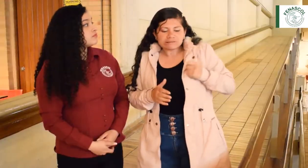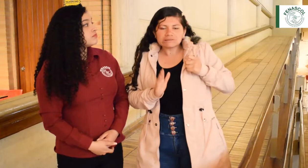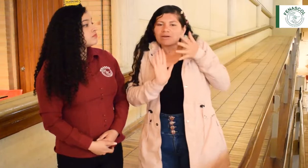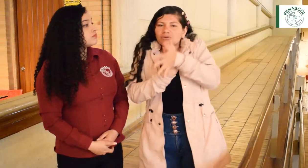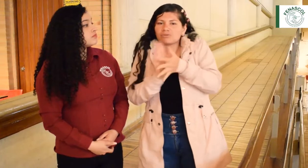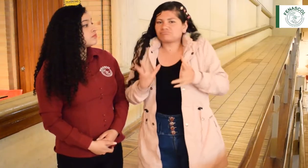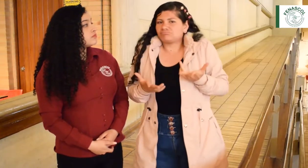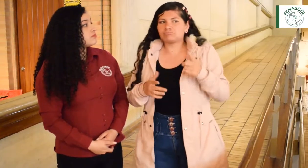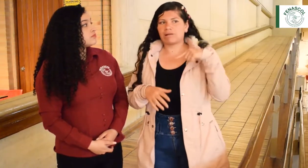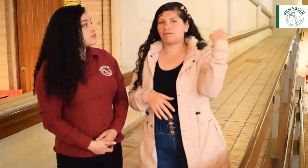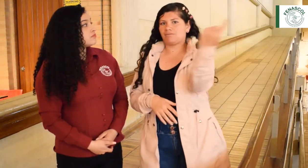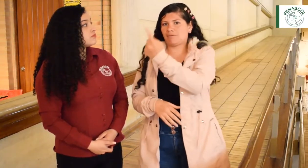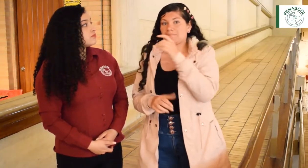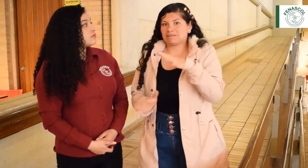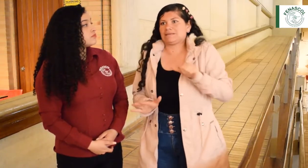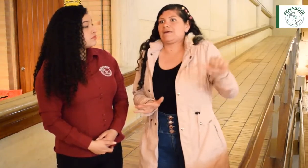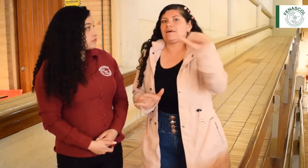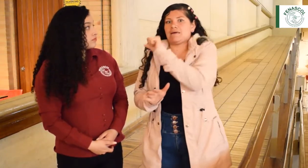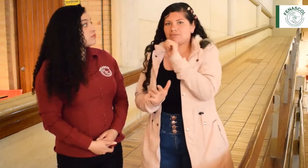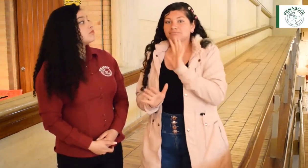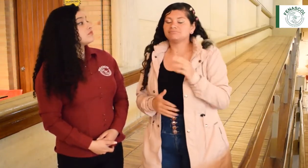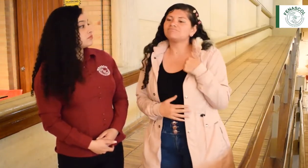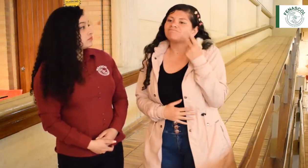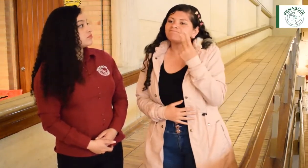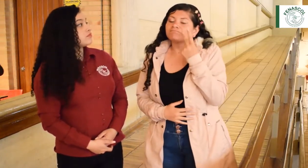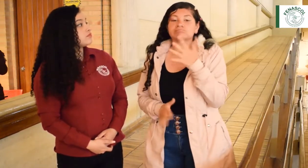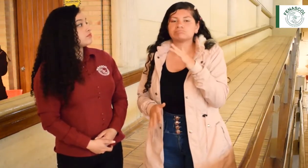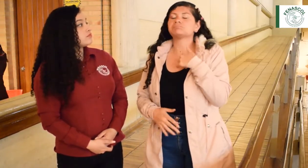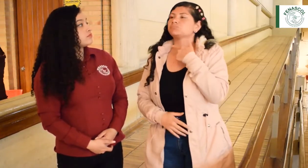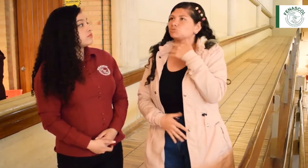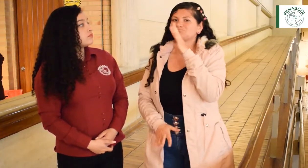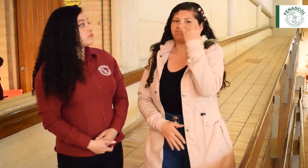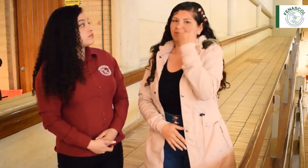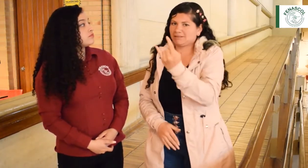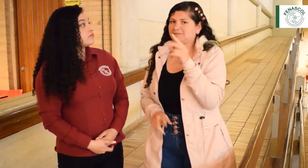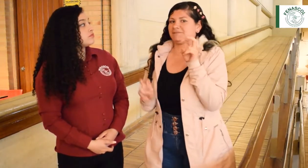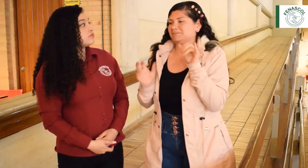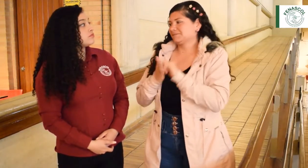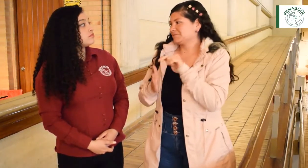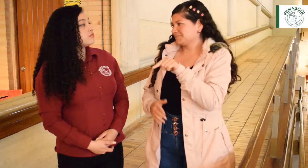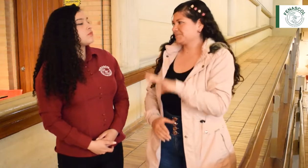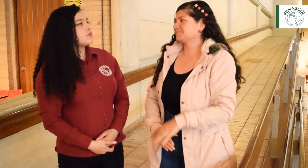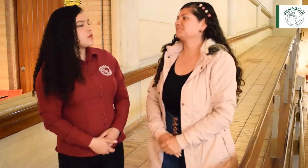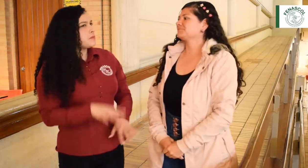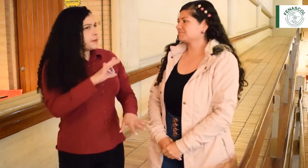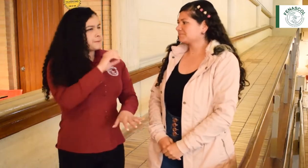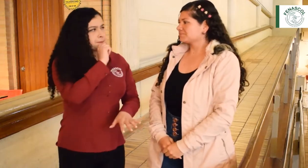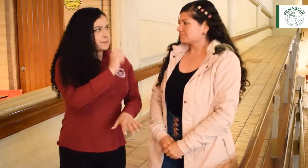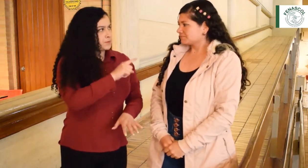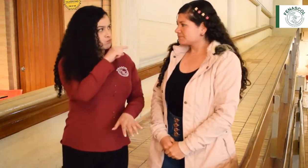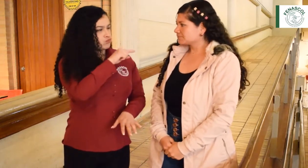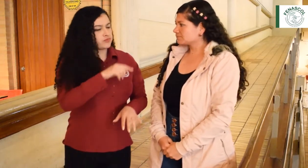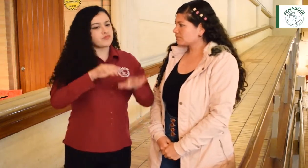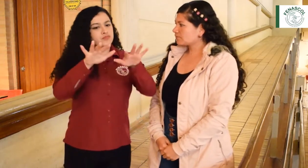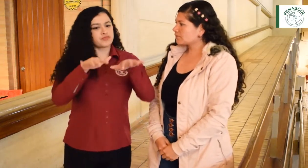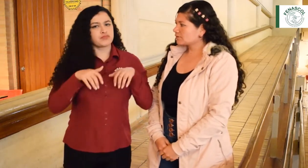relacionado a mujeres a nivel general y ha sido un espacio muy enriquecedor bueno y como espectadora